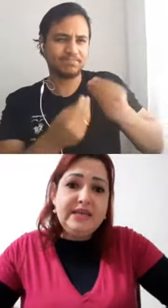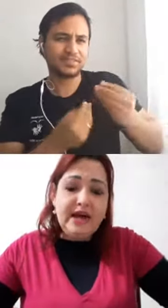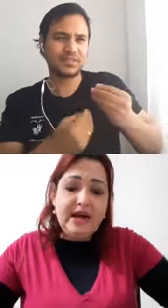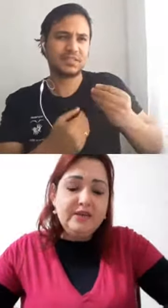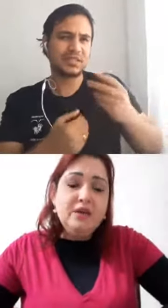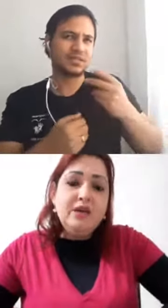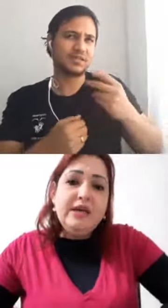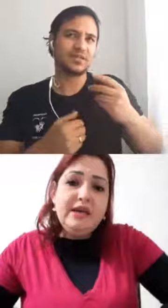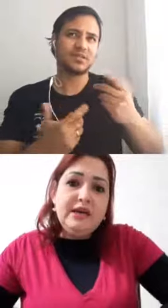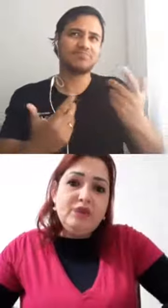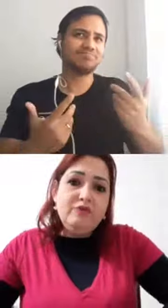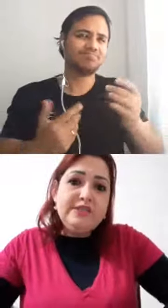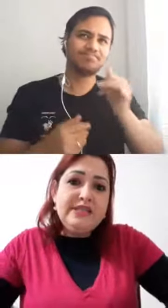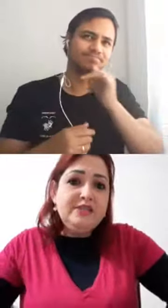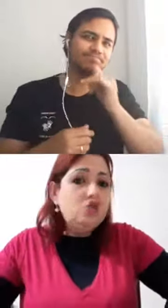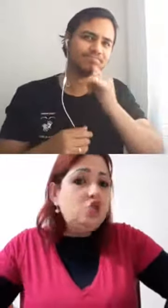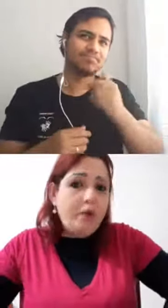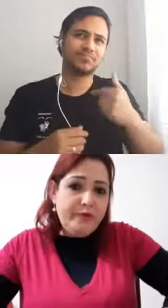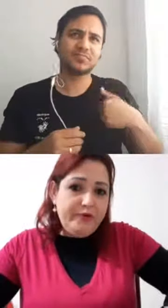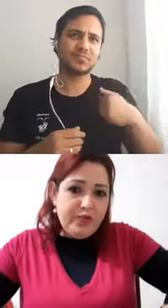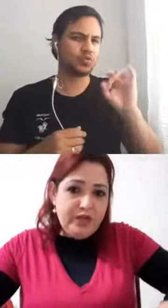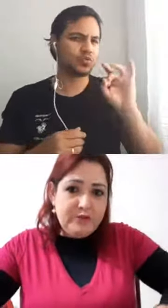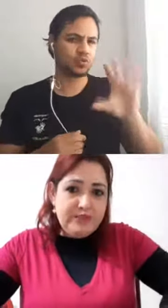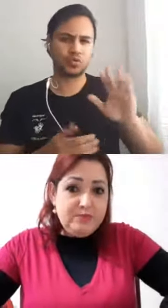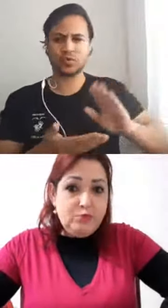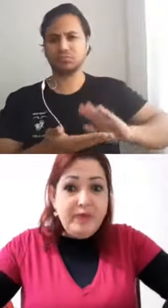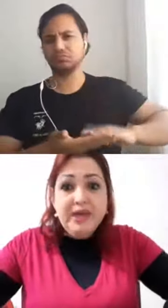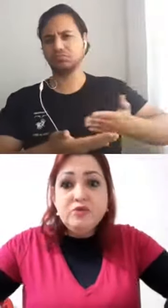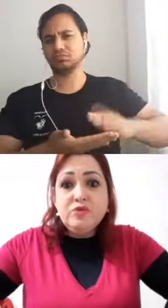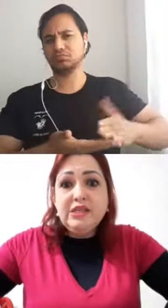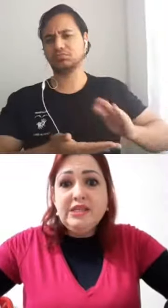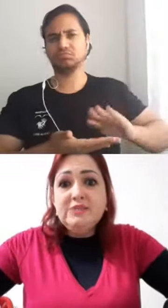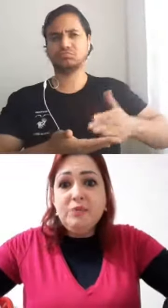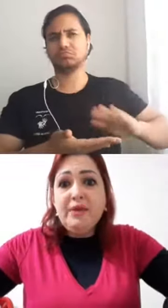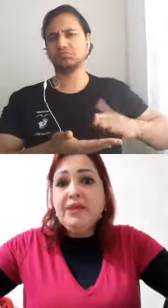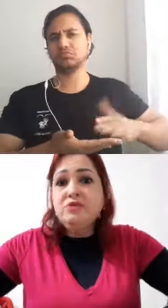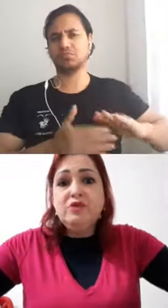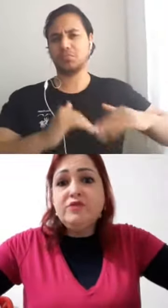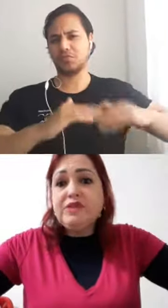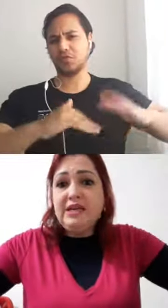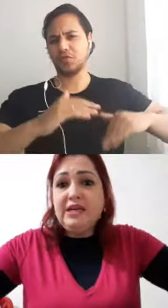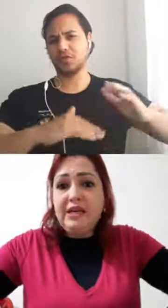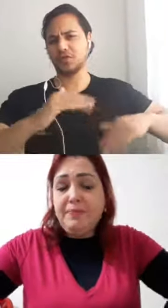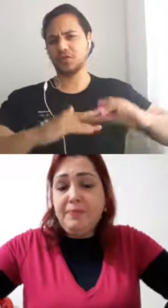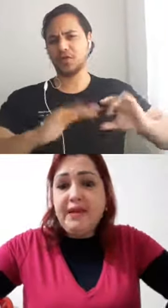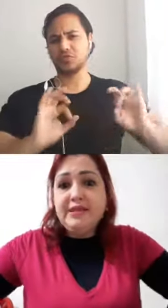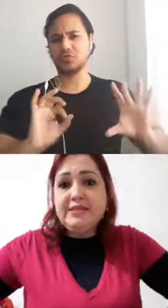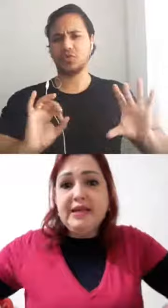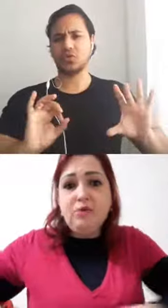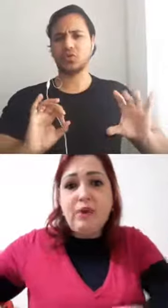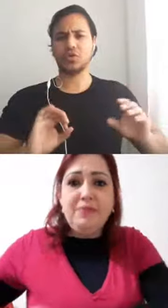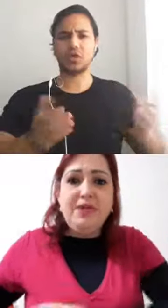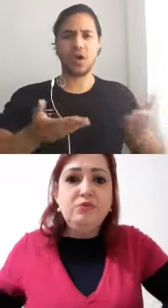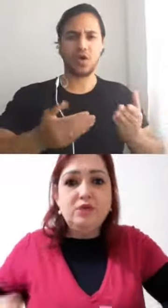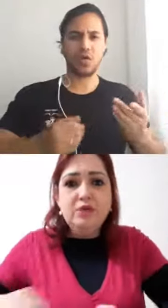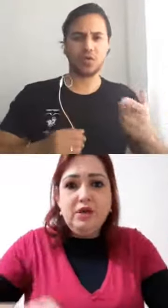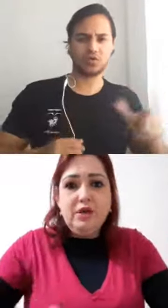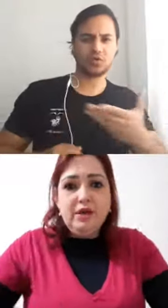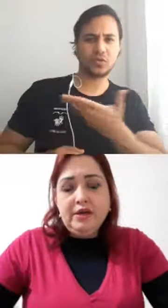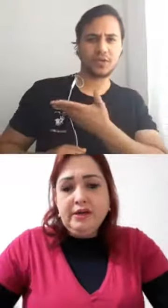assim, ai, eu vou ser só profissional nesse momento e nesse momento eu vou ser apenas o